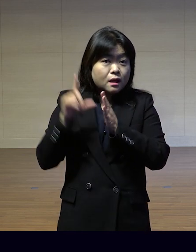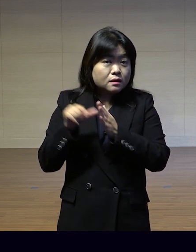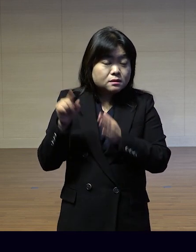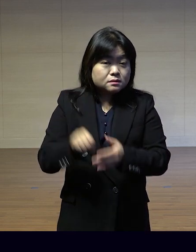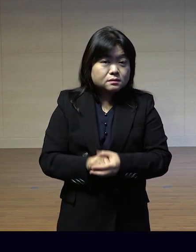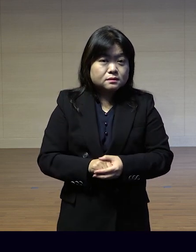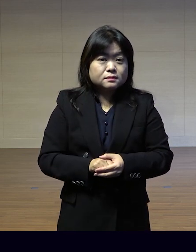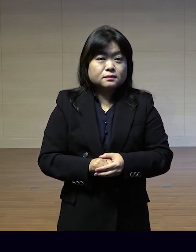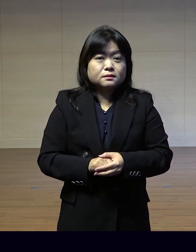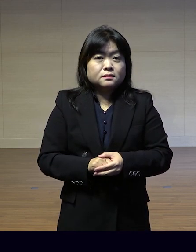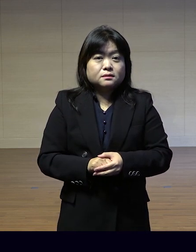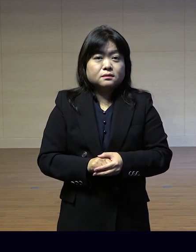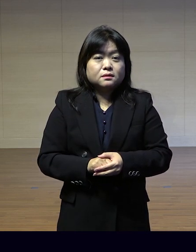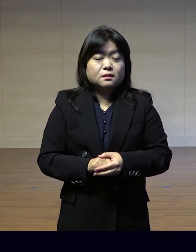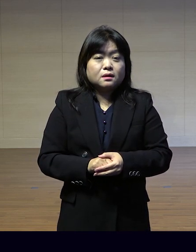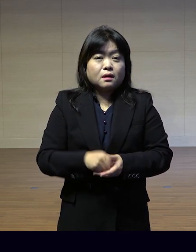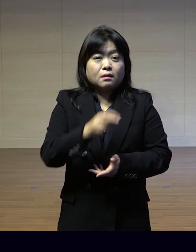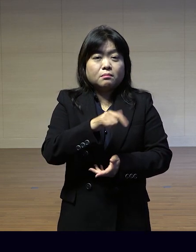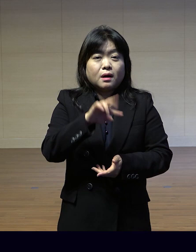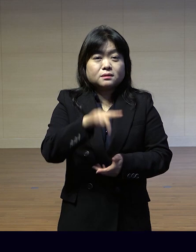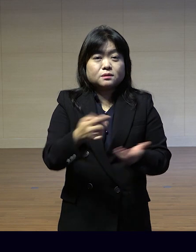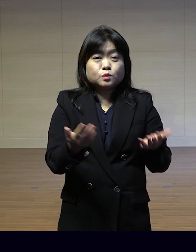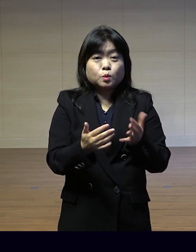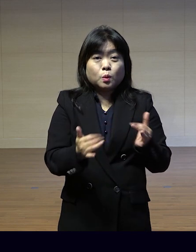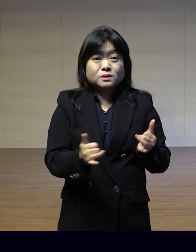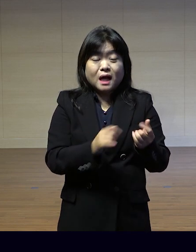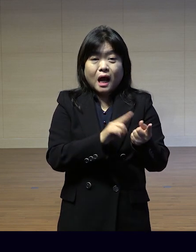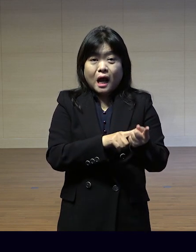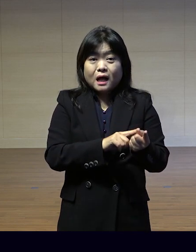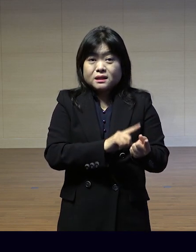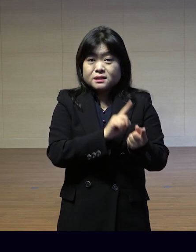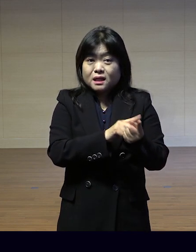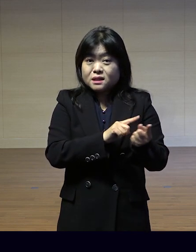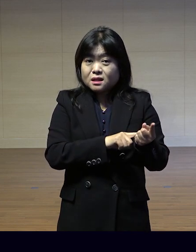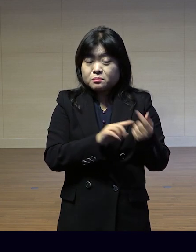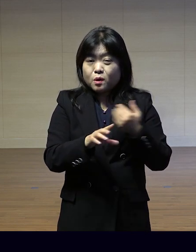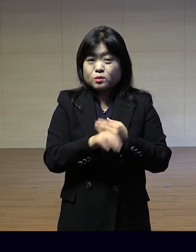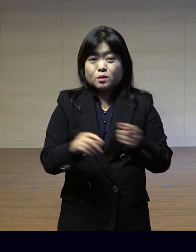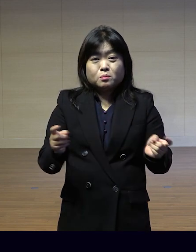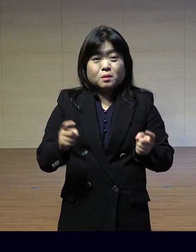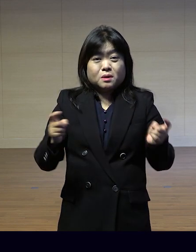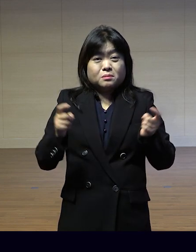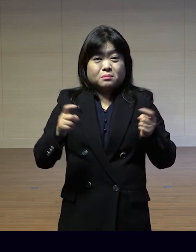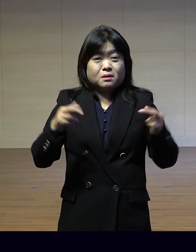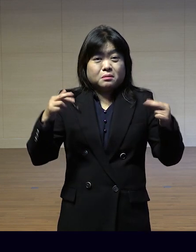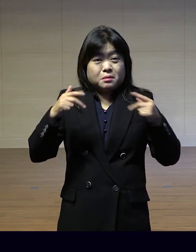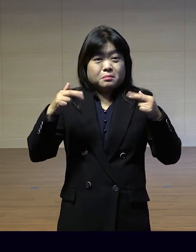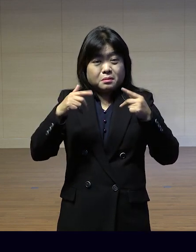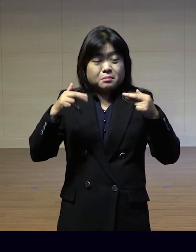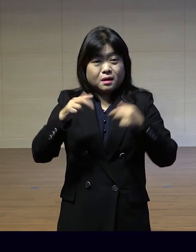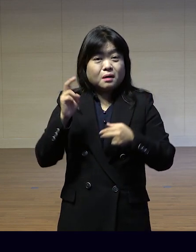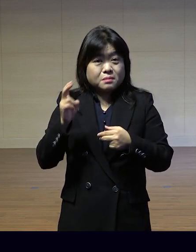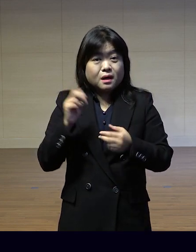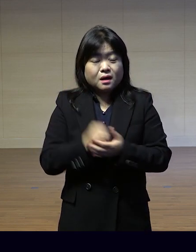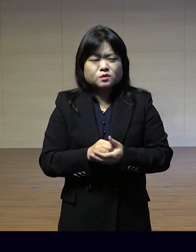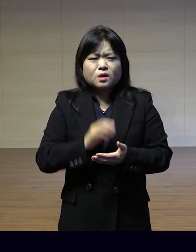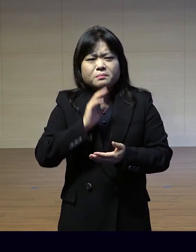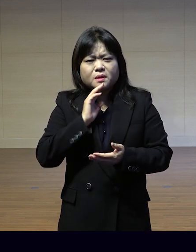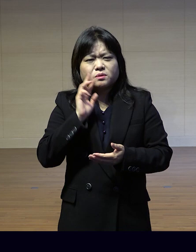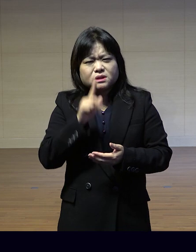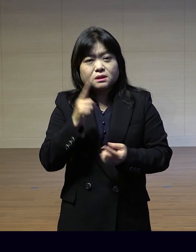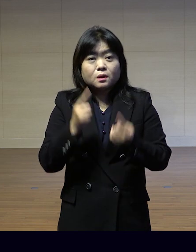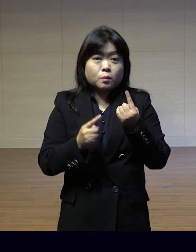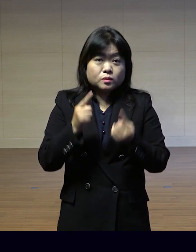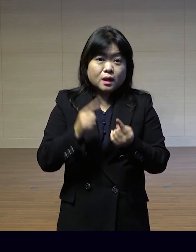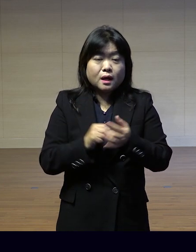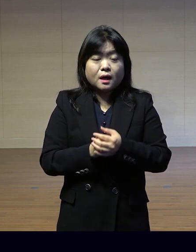그것이 상당한 아마 논쟁거리가, 누가 옳고 그렇다기보다는